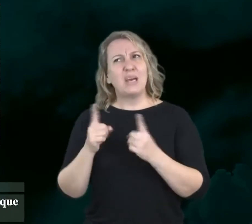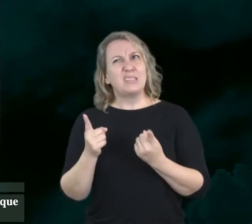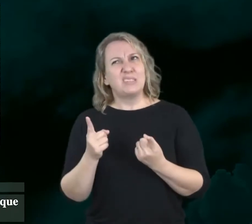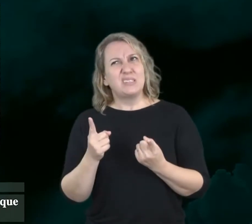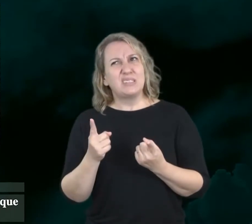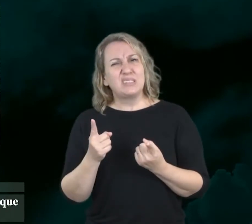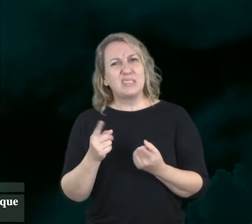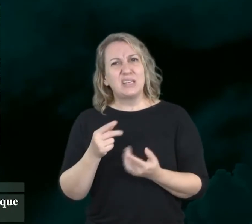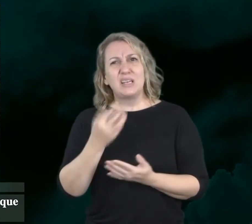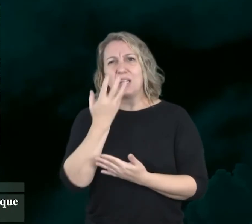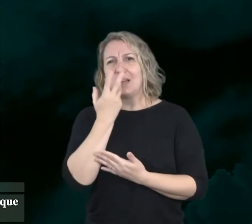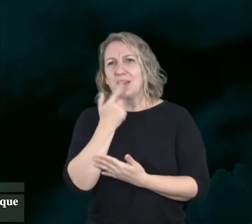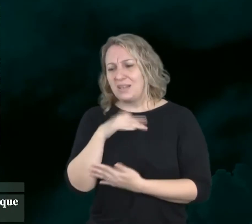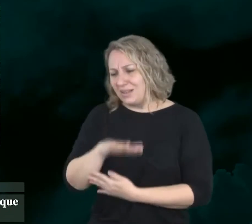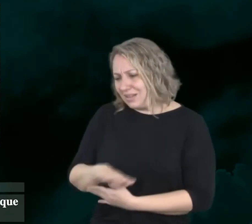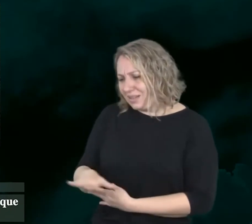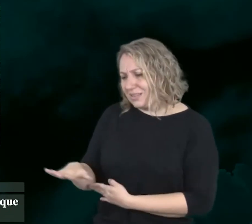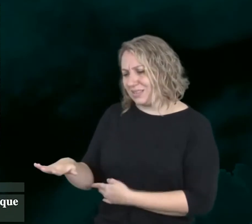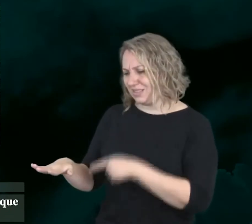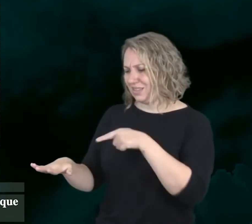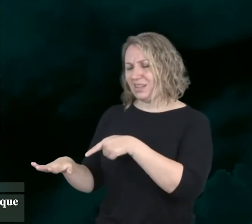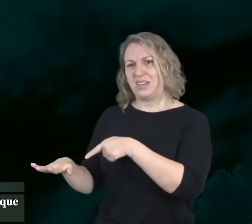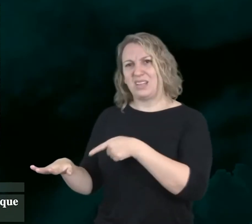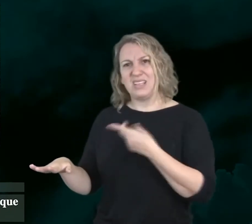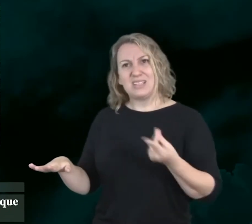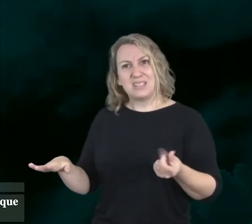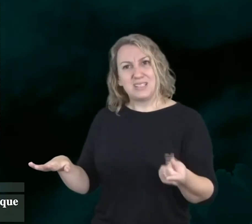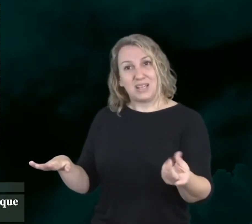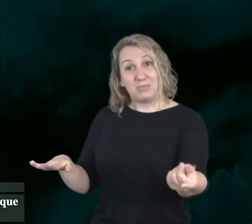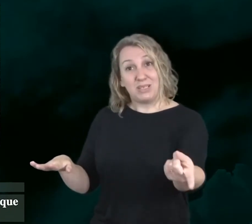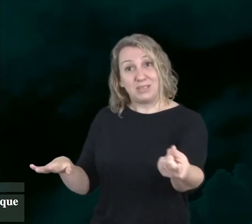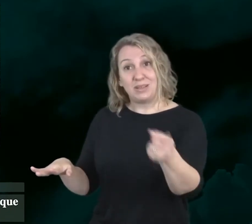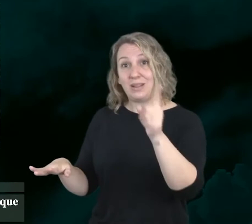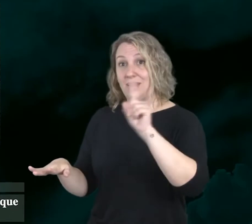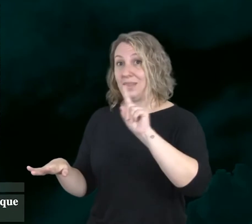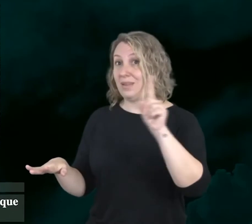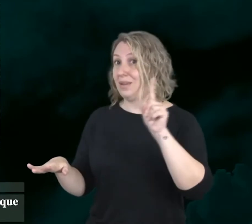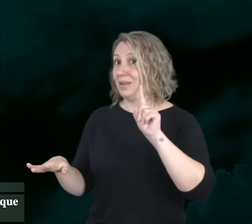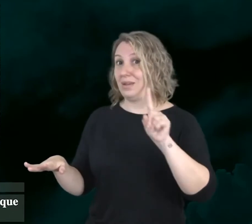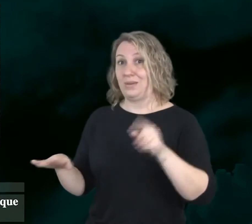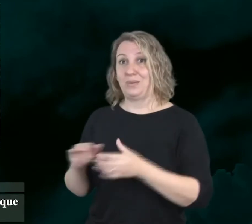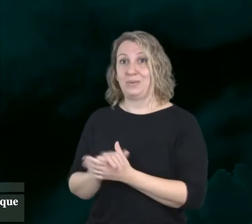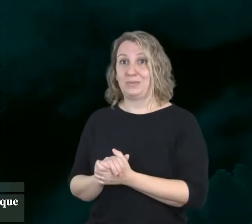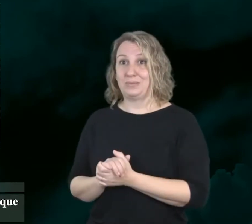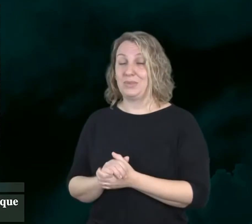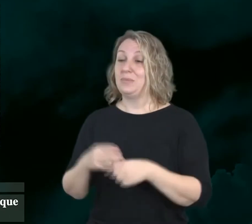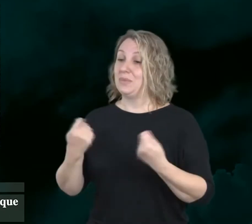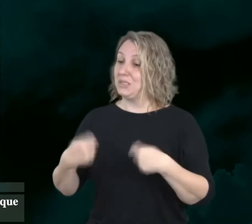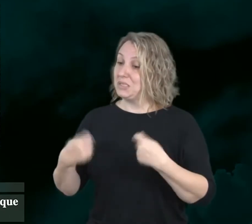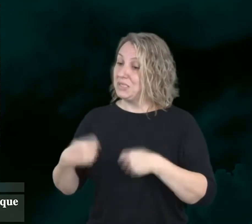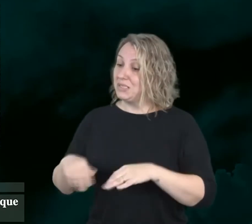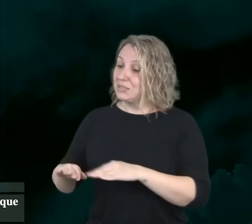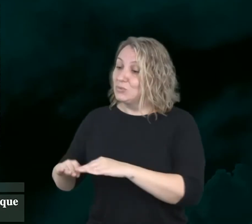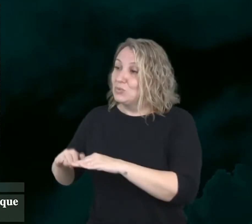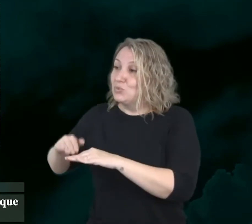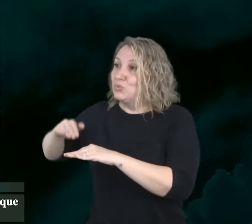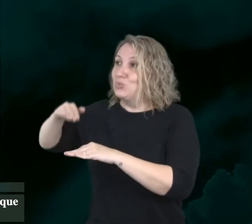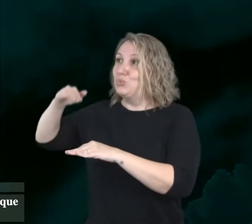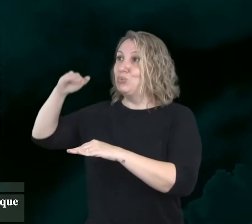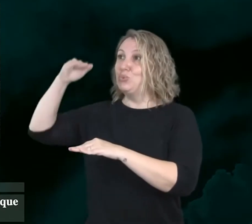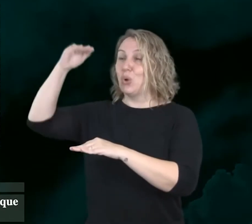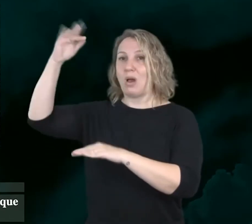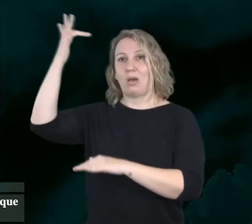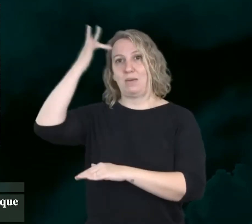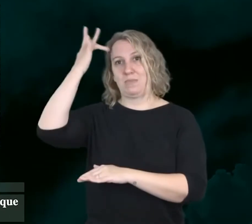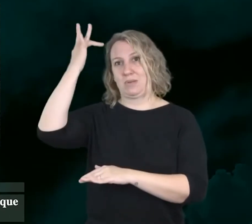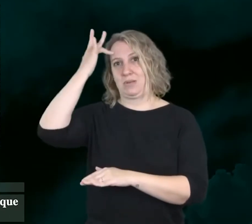que em grego existe vários níveis, né, por exemplo, versículo 17 de